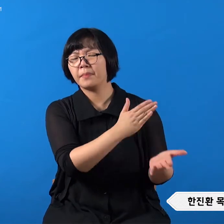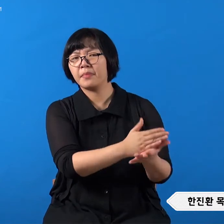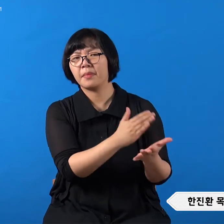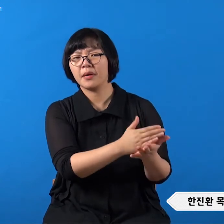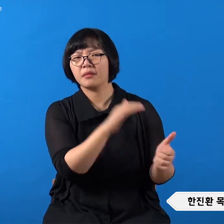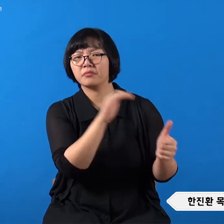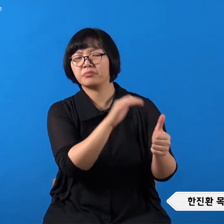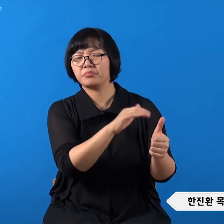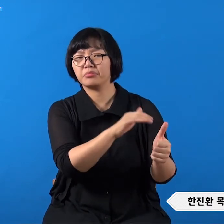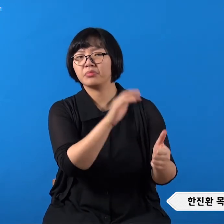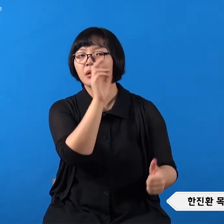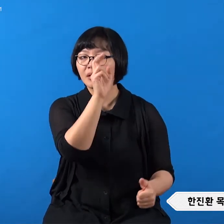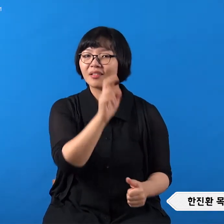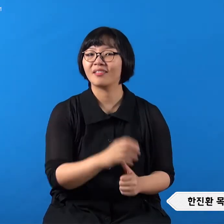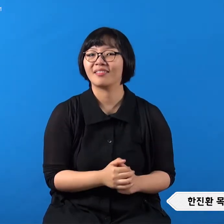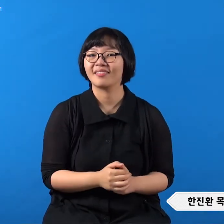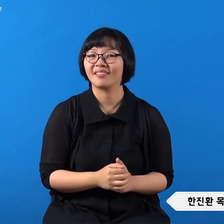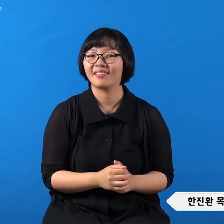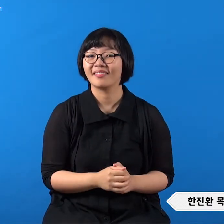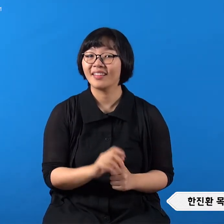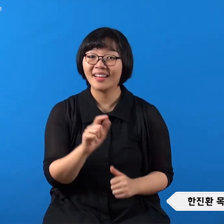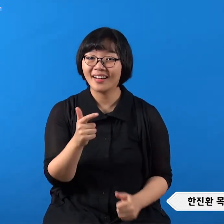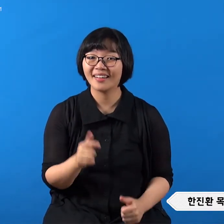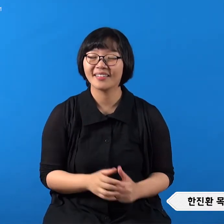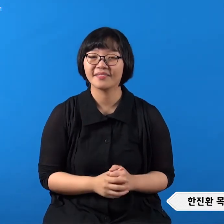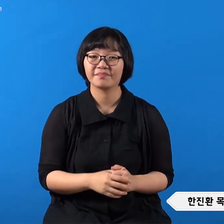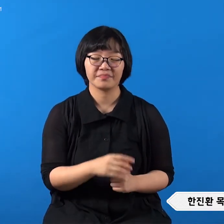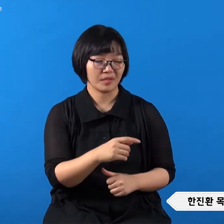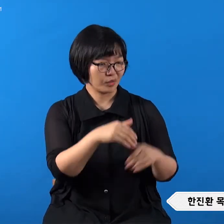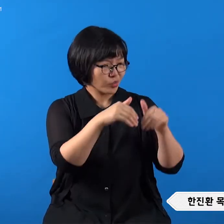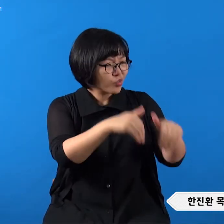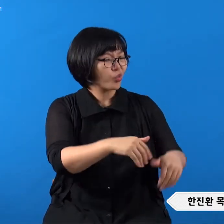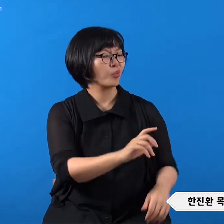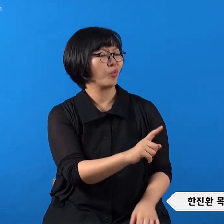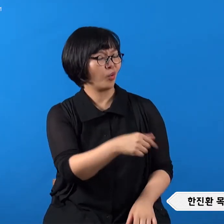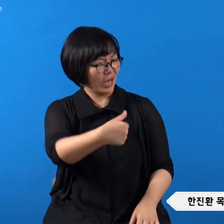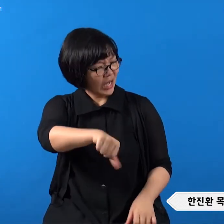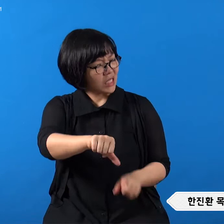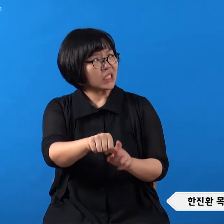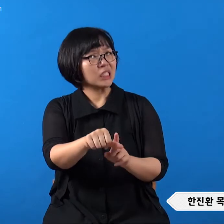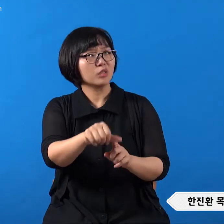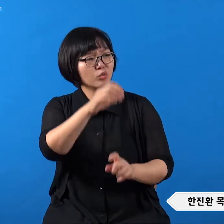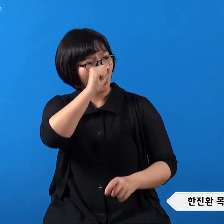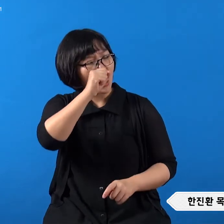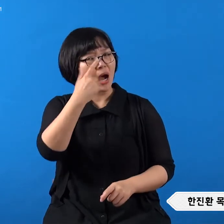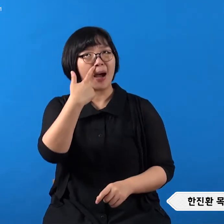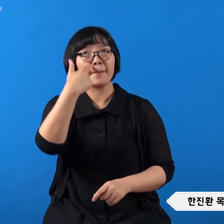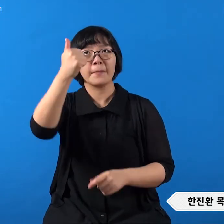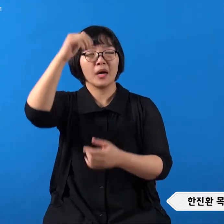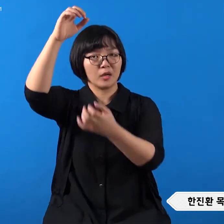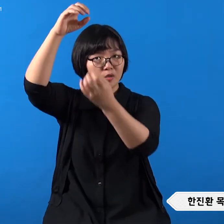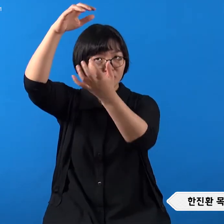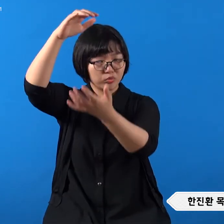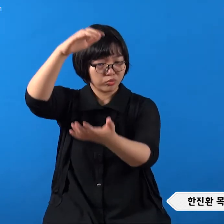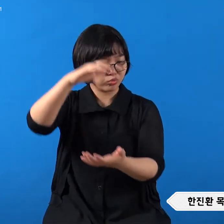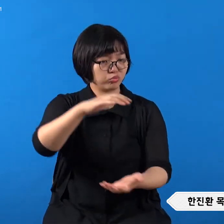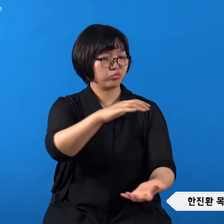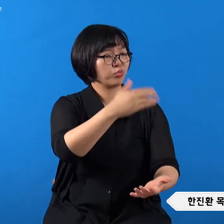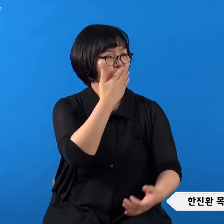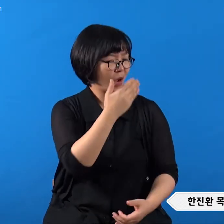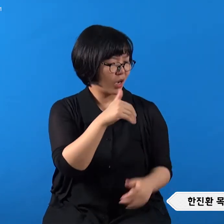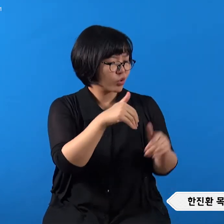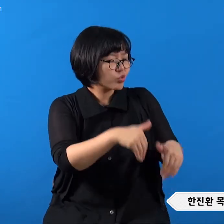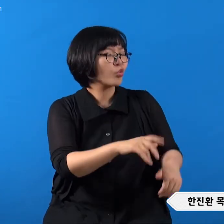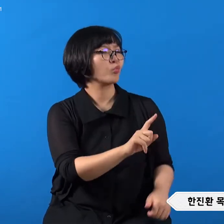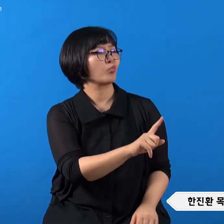걷어차고 다시 종이 되려고 하느냐, 도대체가 생각이 있느냐 없느냐 펄펄 뛰면서 말릴 것입니다.